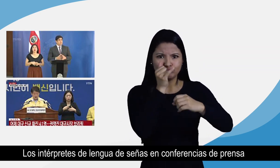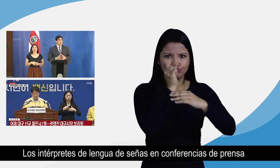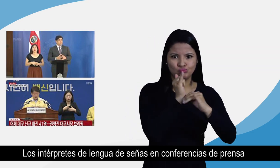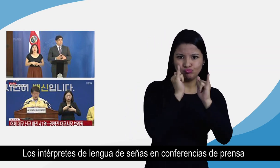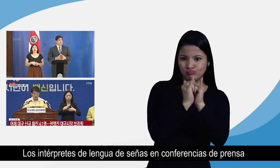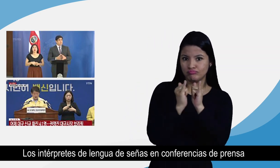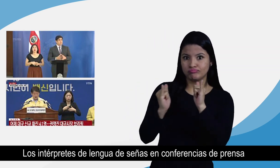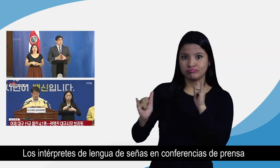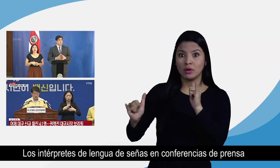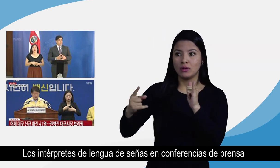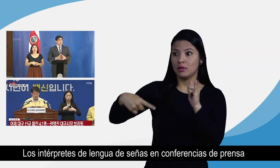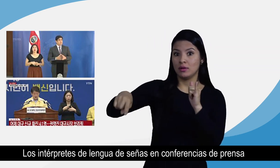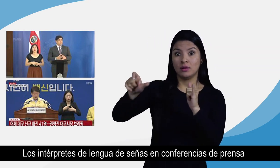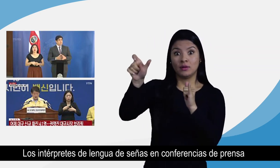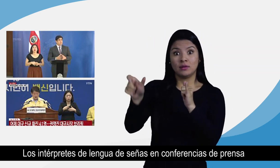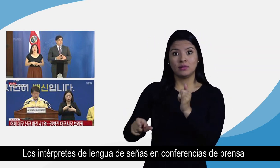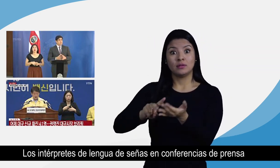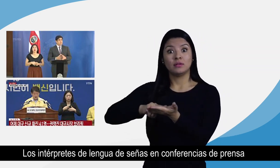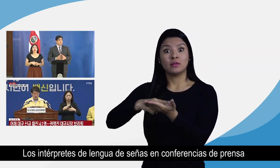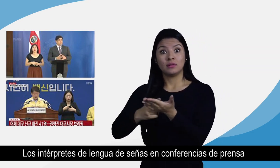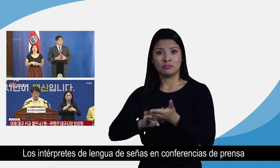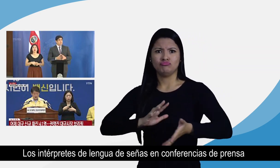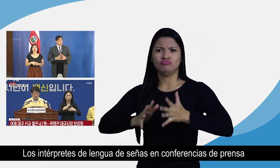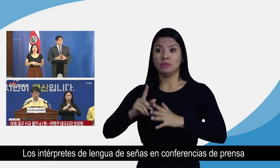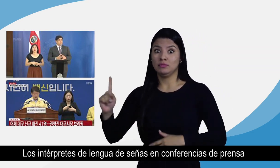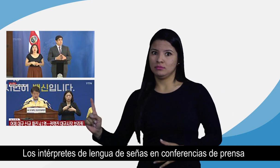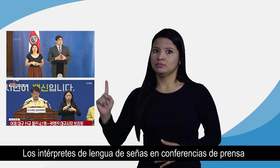Los intérpretes de lengua de señas en conferencias de prensa.